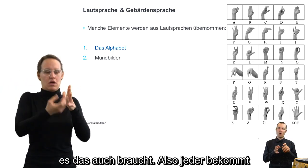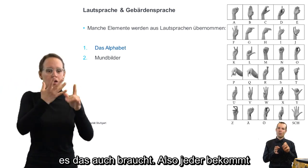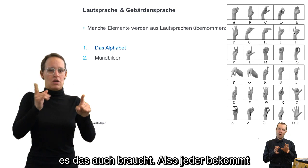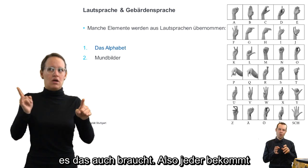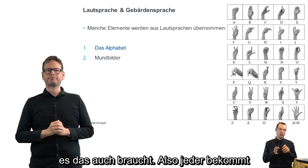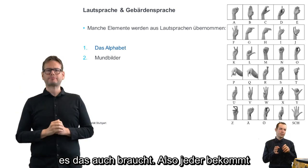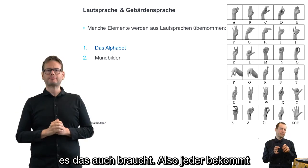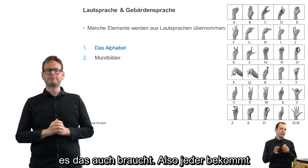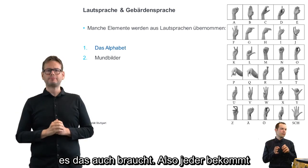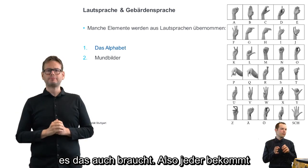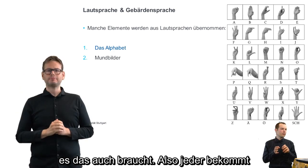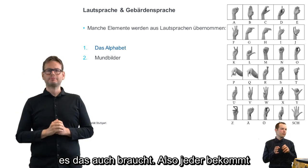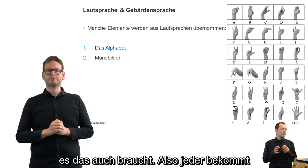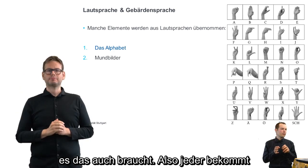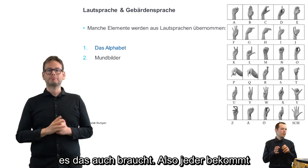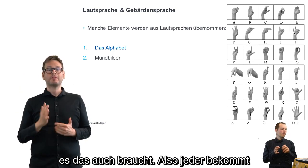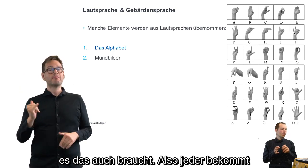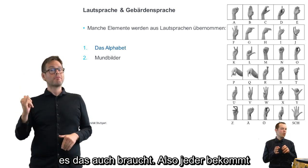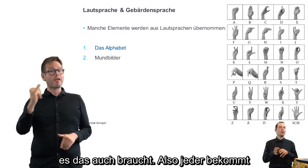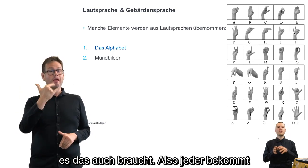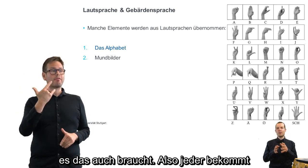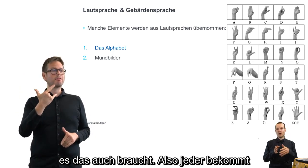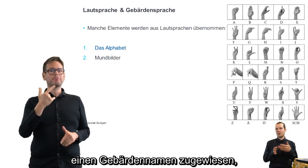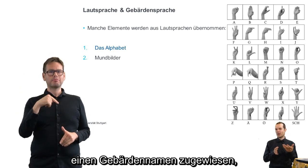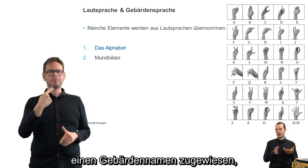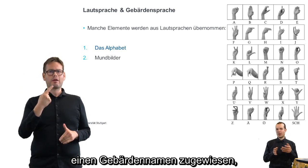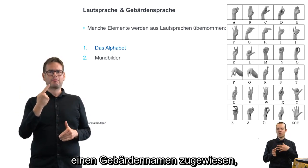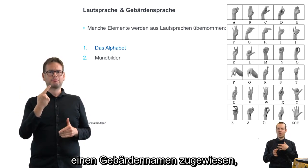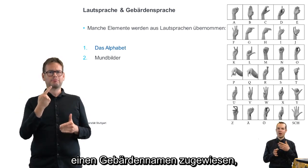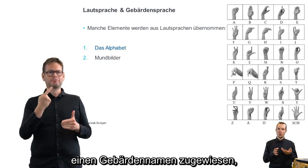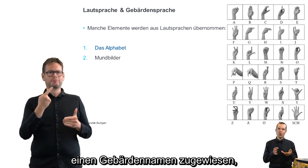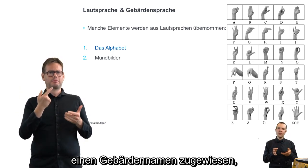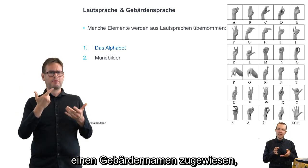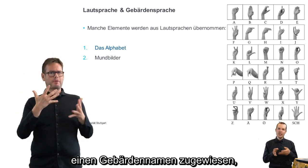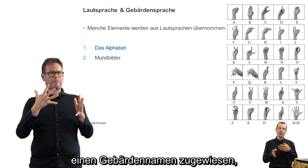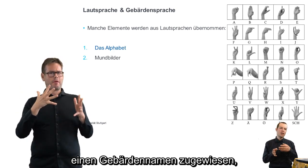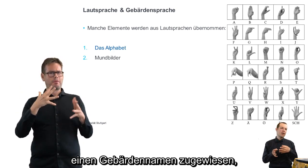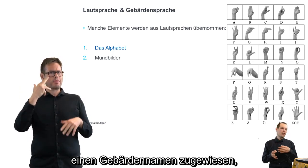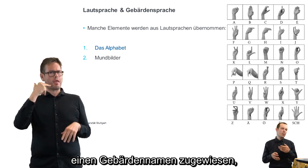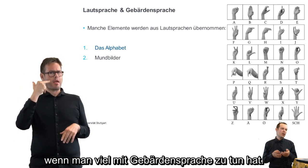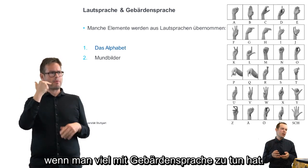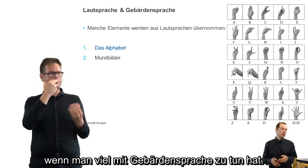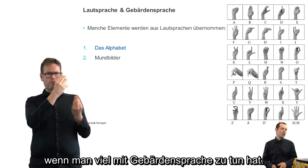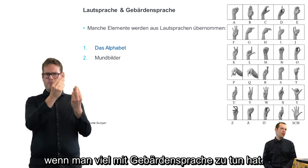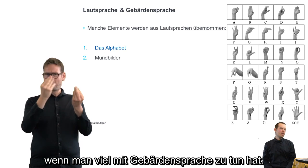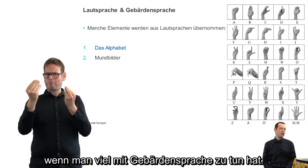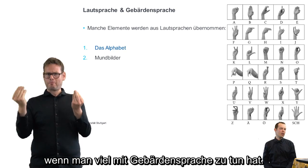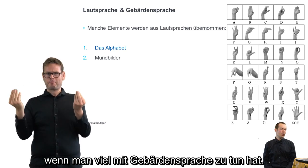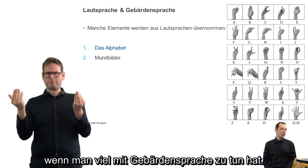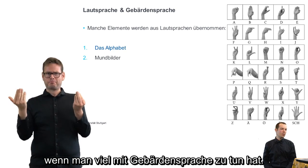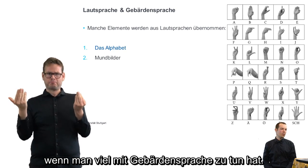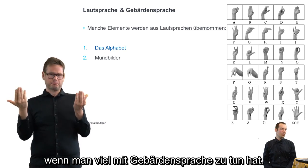auch braucht. Und jeder bekommt dann in Gebärdensprachen zugewiesen, wenn man